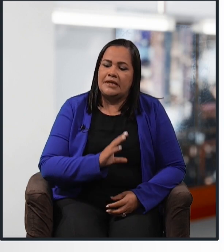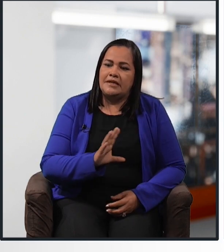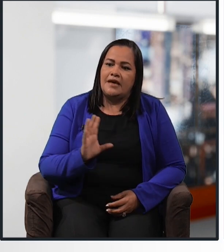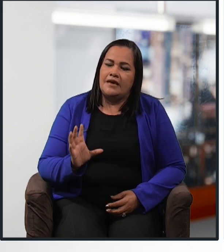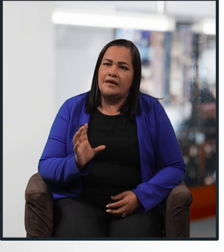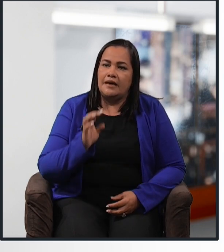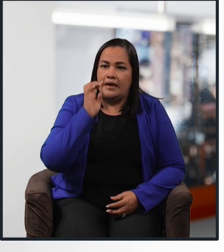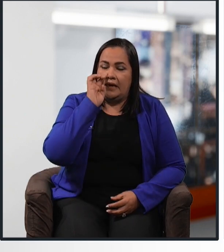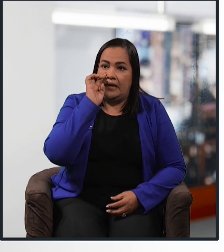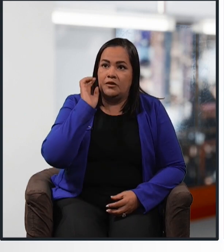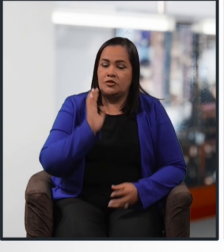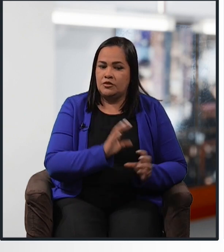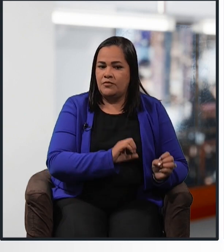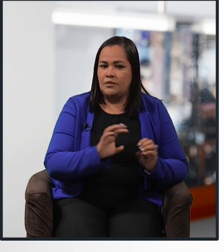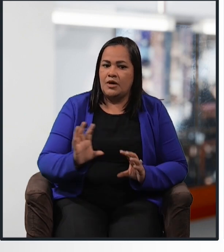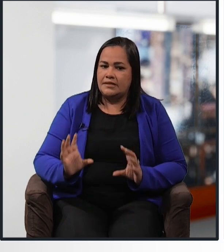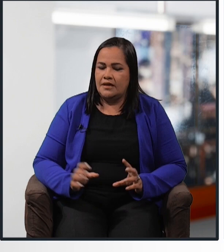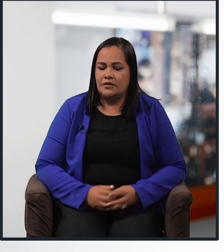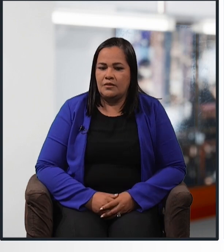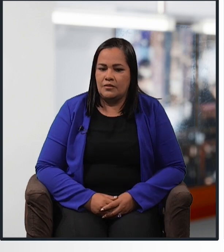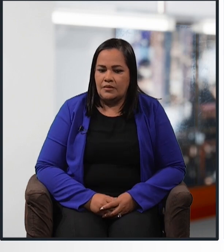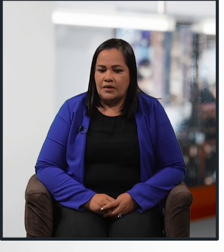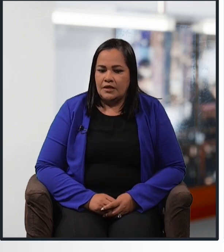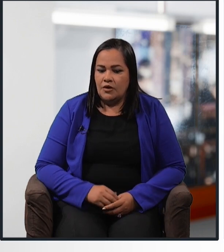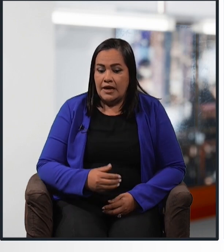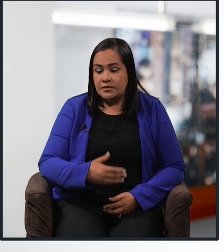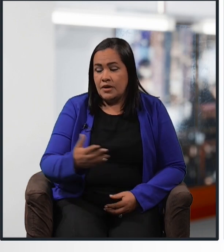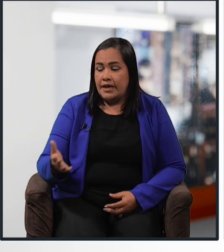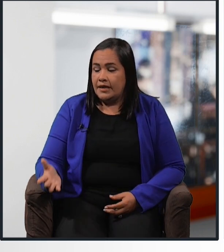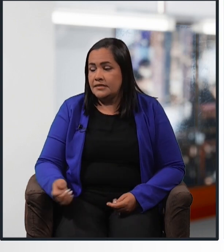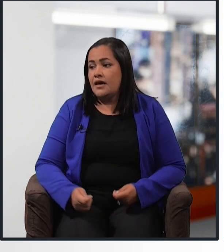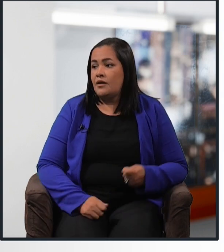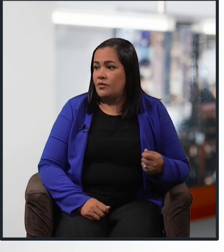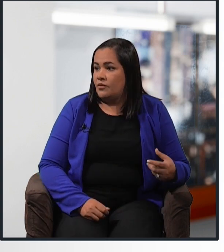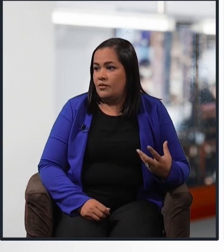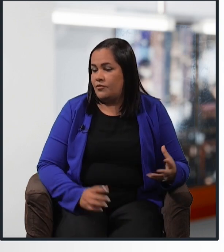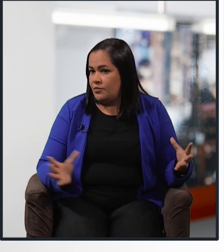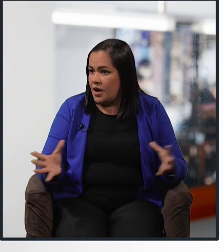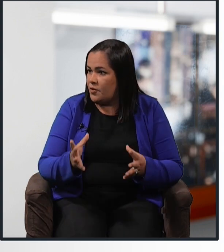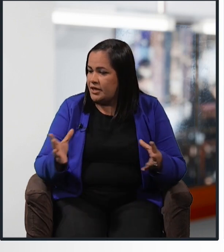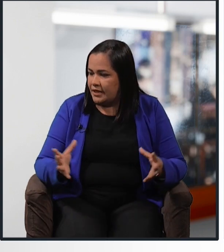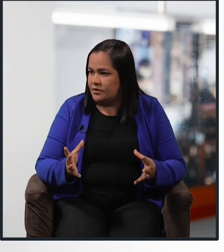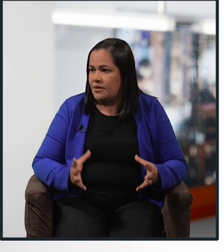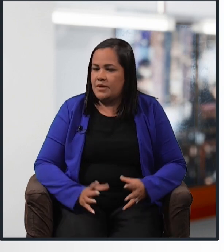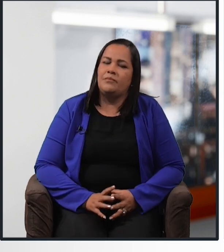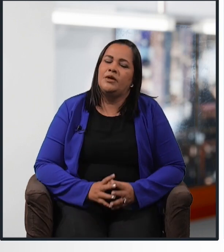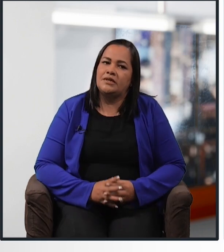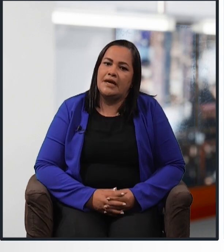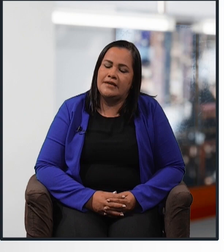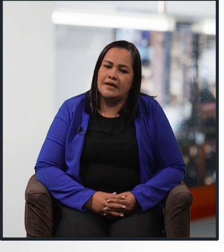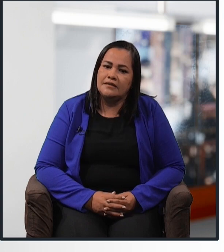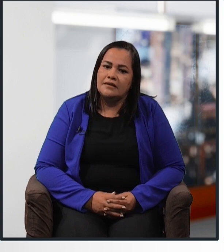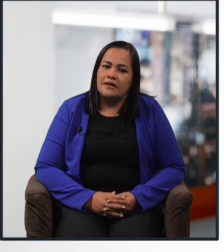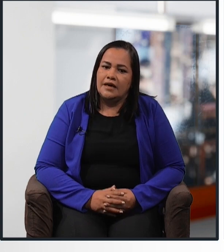a partir de ahí nosotros fuimos haciendo todas las sugerencias o fuimos apoyando también, pero